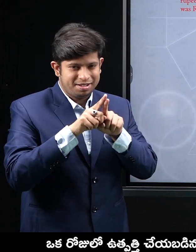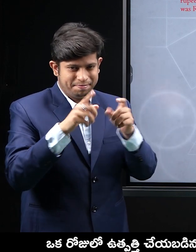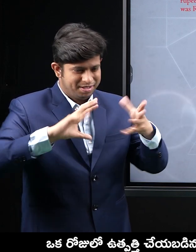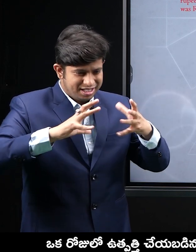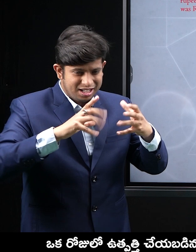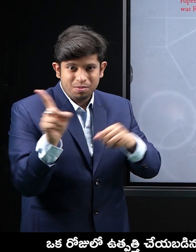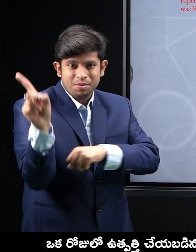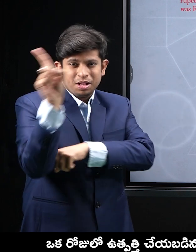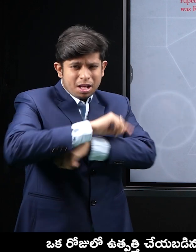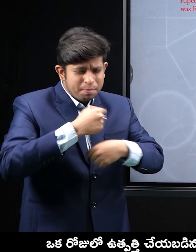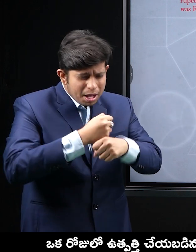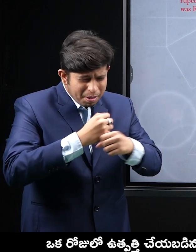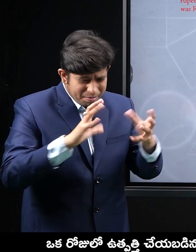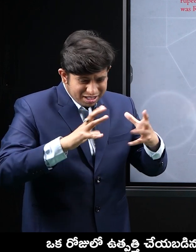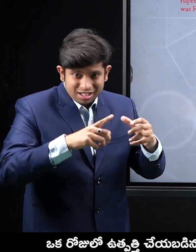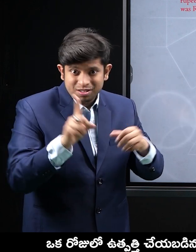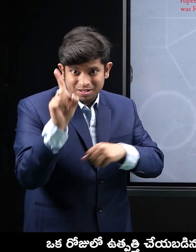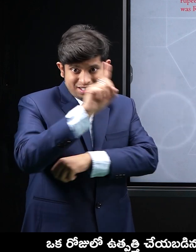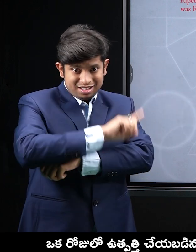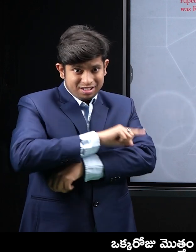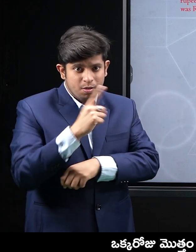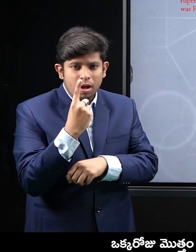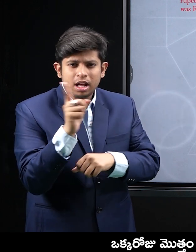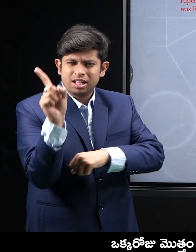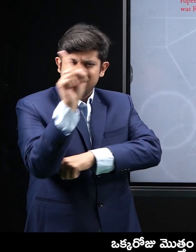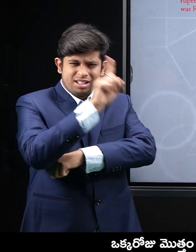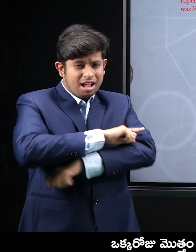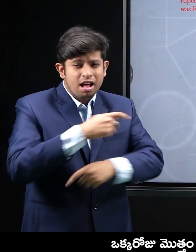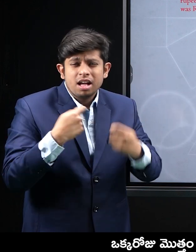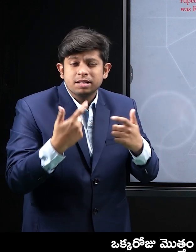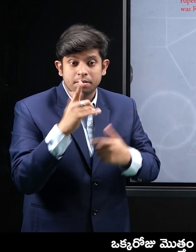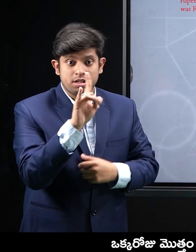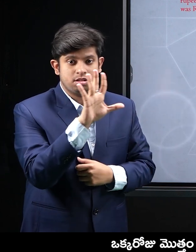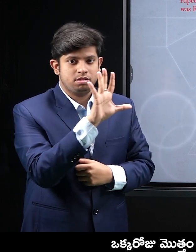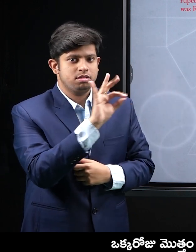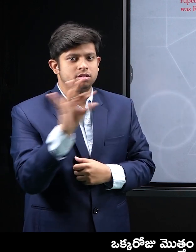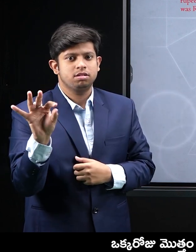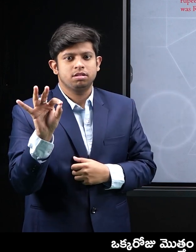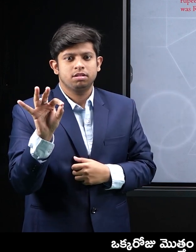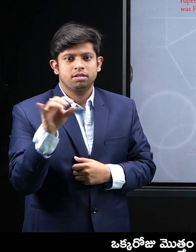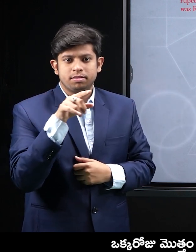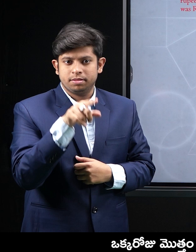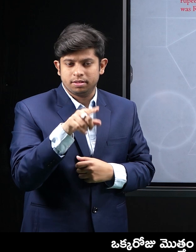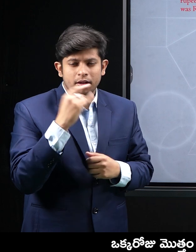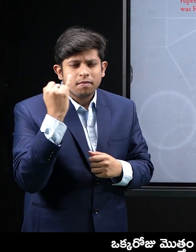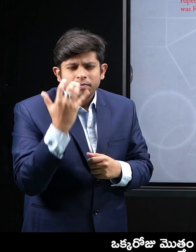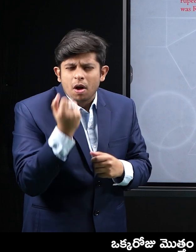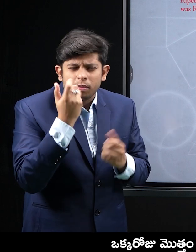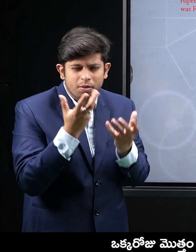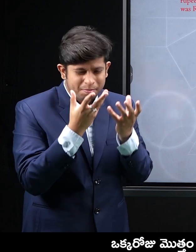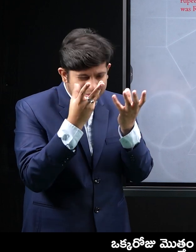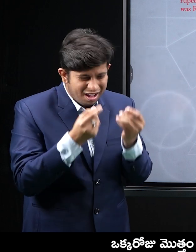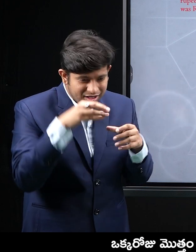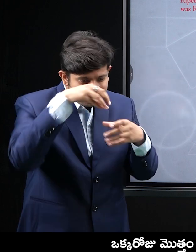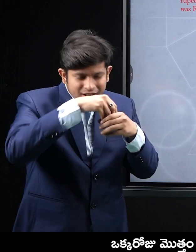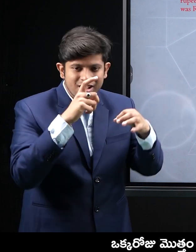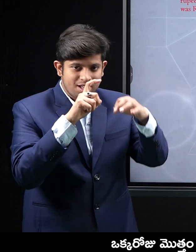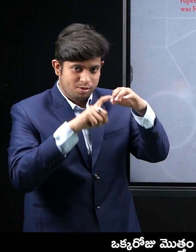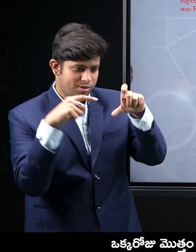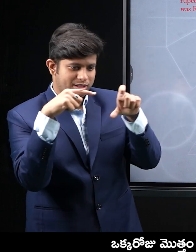కంటే 110 తక్కువ. ఒక రోజు మొత్తం ఉత్పత్తి వ్యయం 1500 రూపాయలు. వర్గ సమీకరణాన్ని